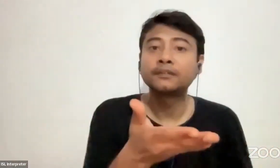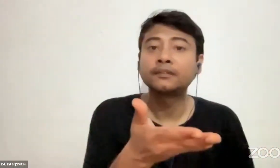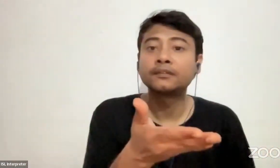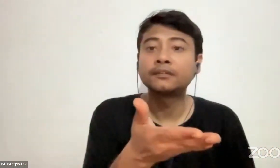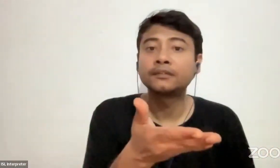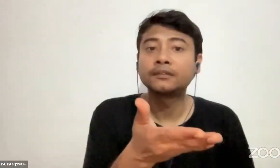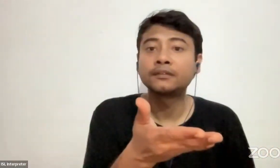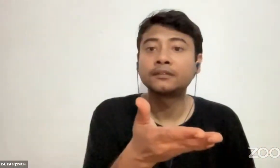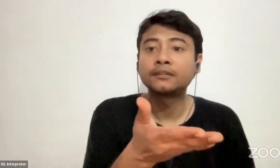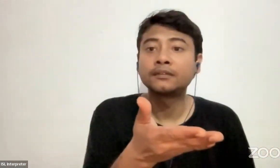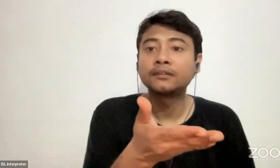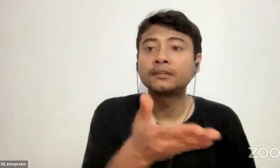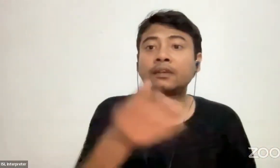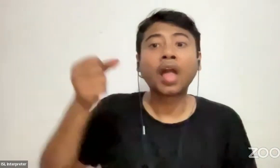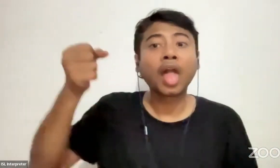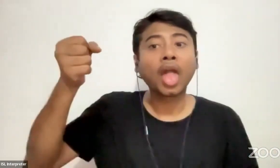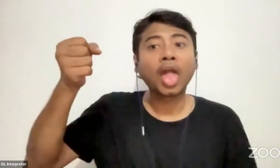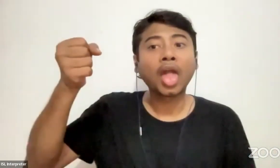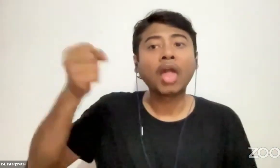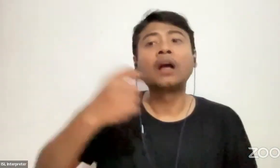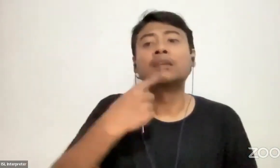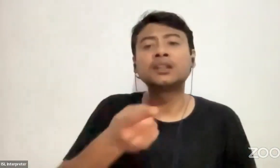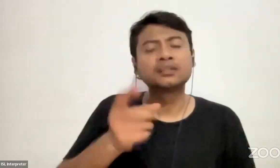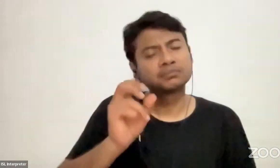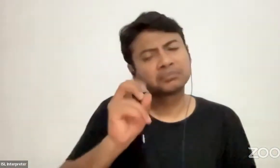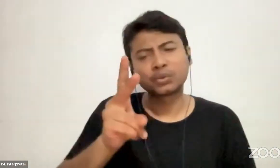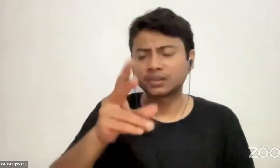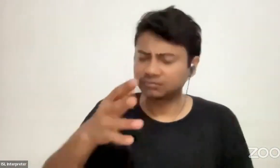बुद्धि साफ हो जाए।